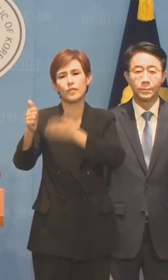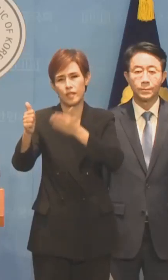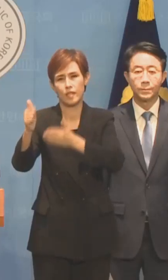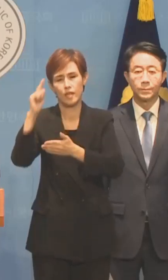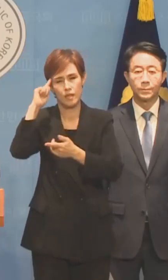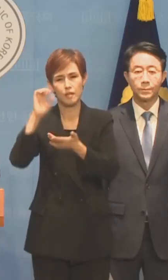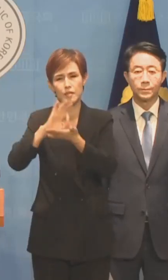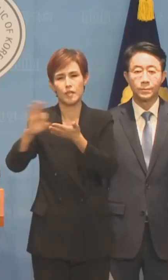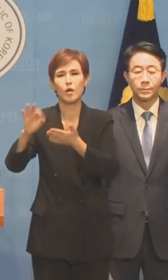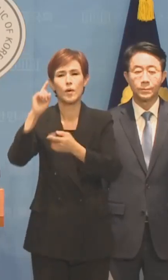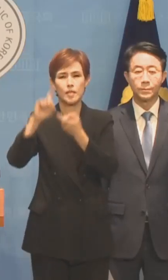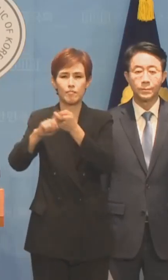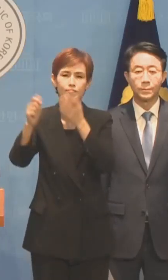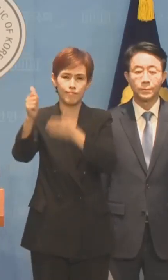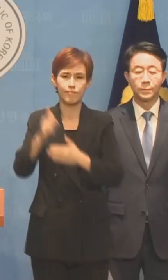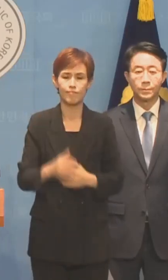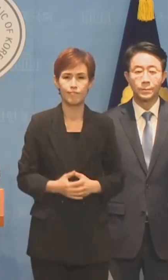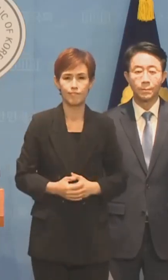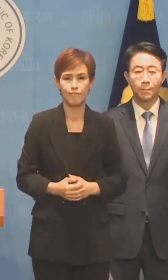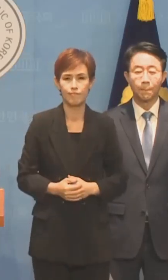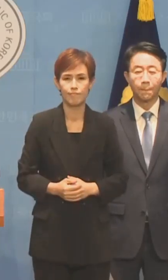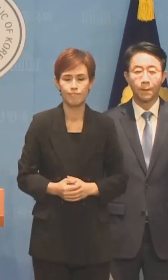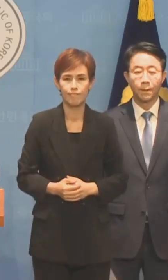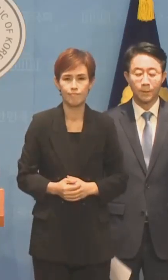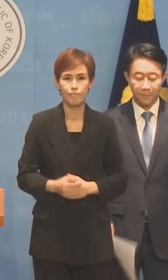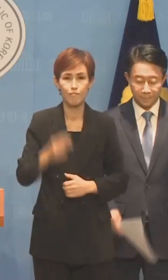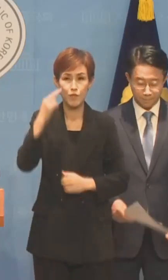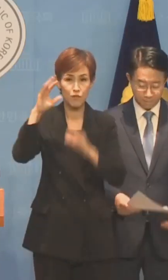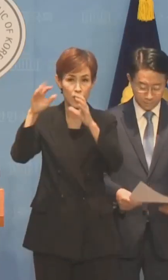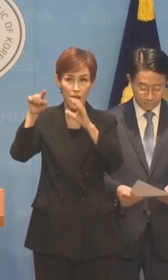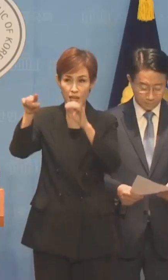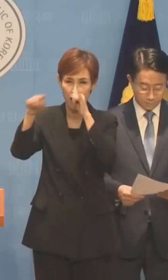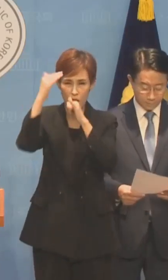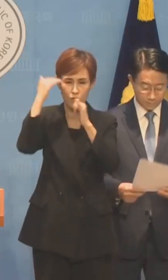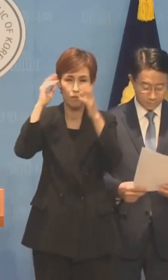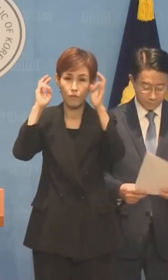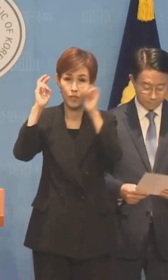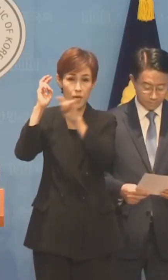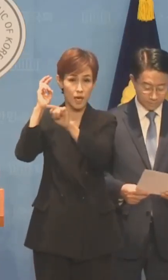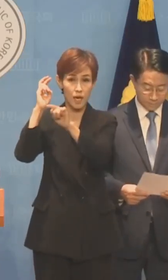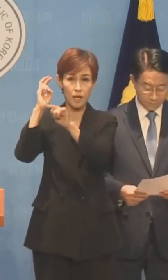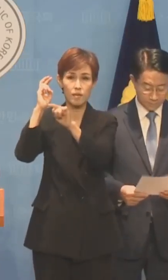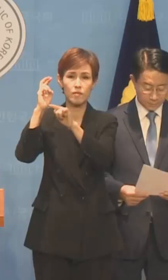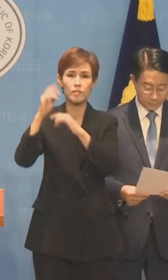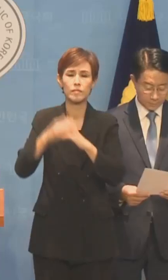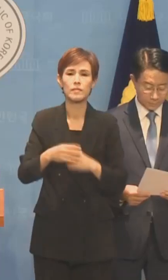각별한 관심을 요청할 것이다. 실제 미국에 진출한 대한민국 기업들은